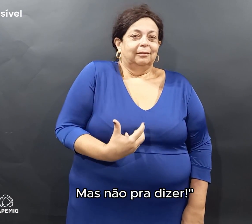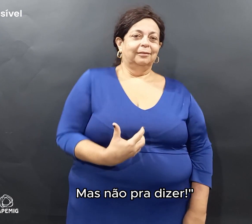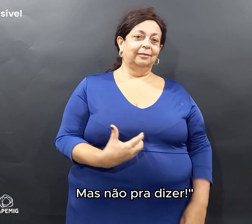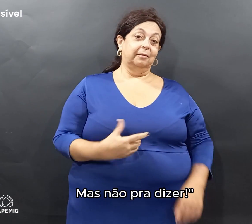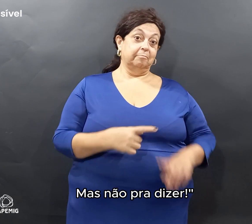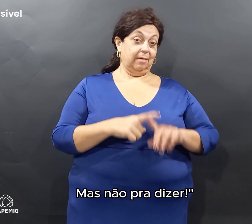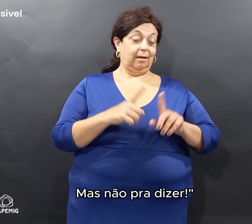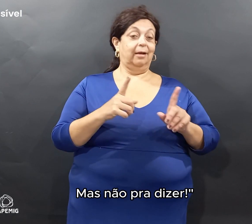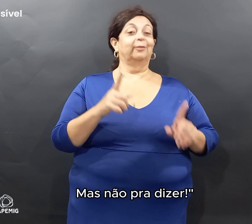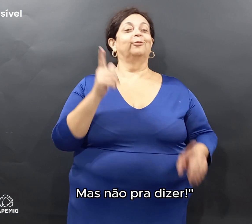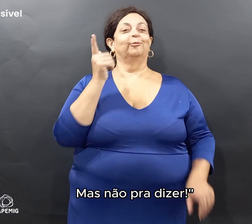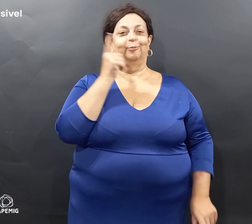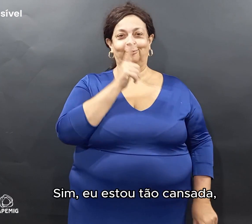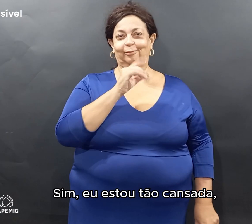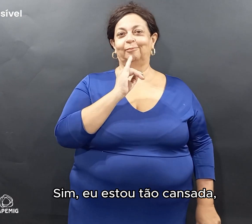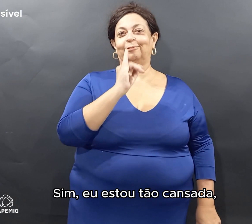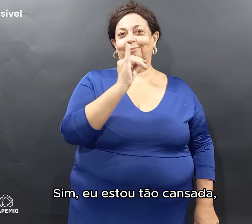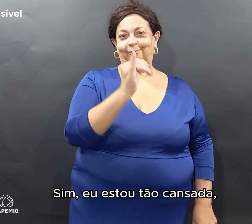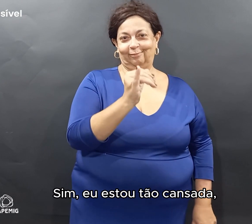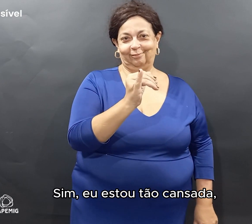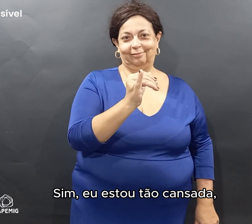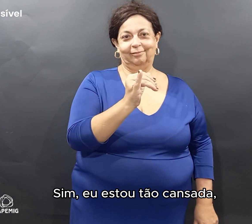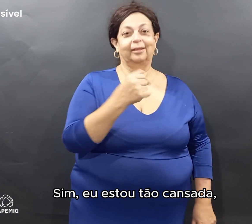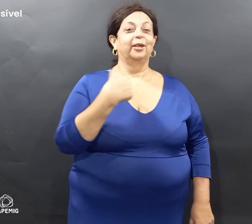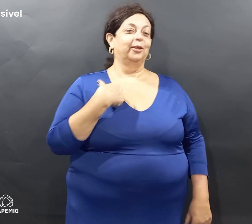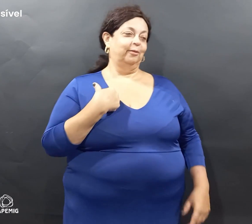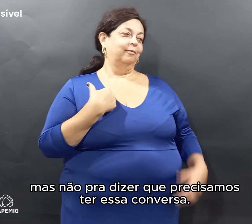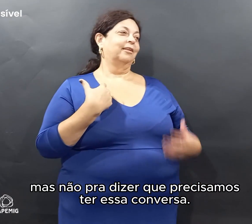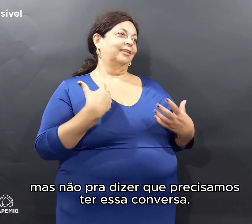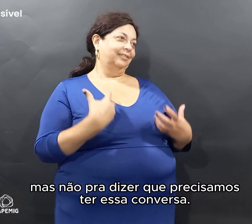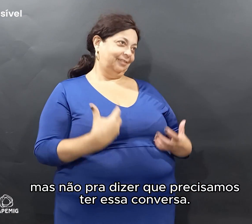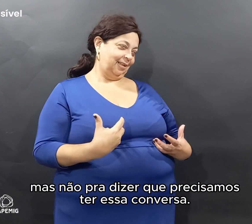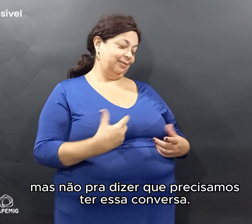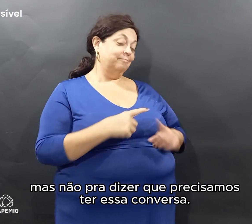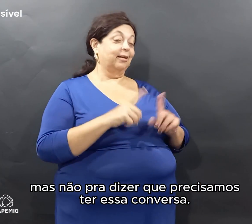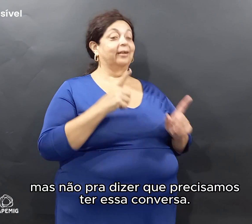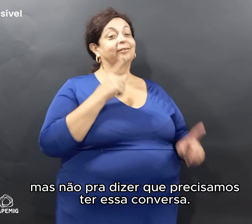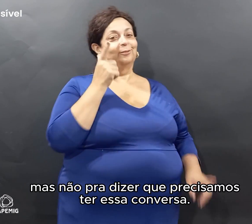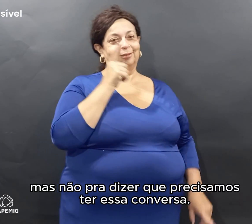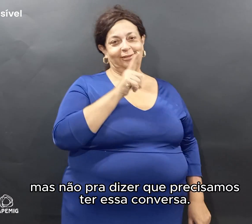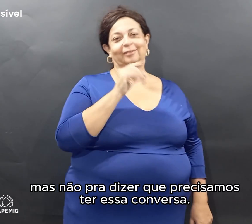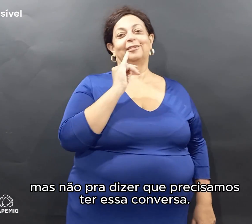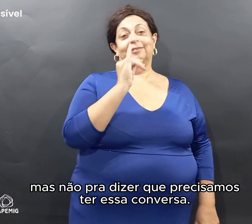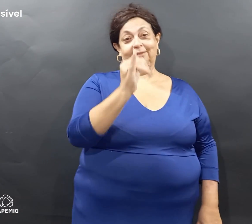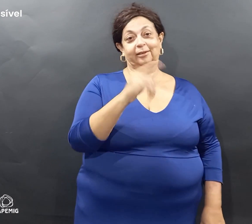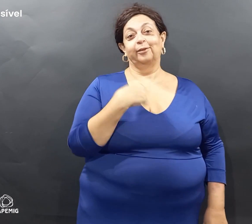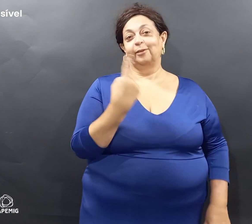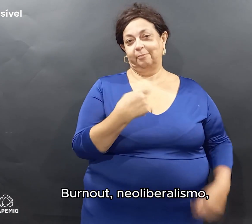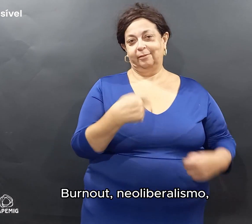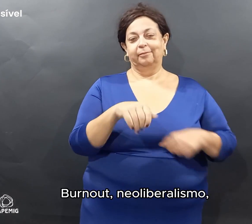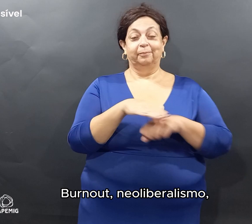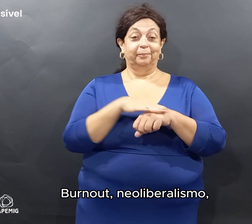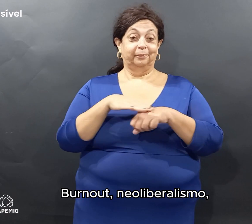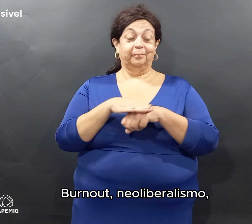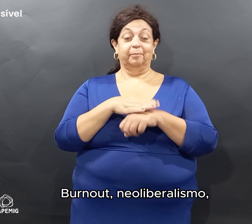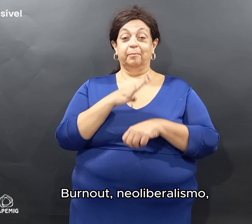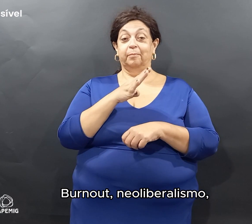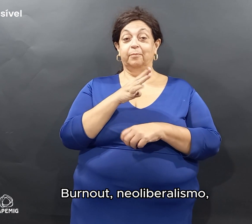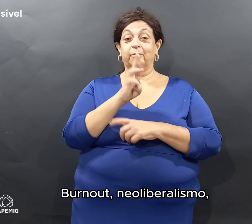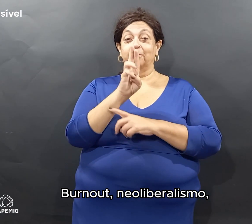mas não pra dizer. Sim, eu estou tão cansada, mas não pra dizer que precisamos ter essa conversa.